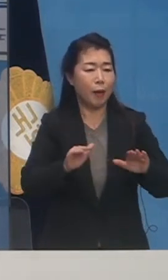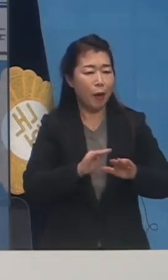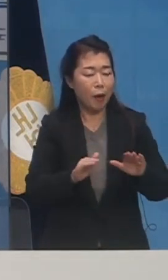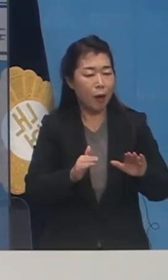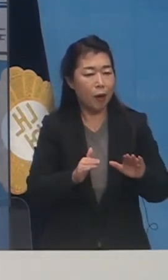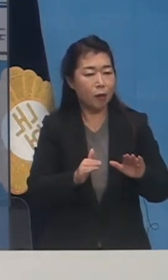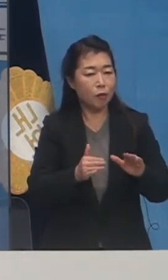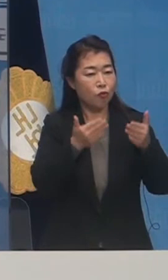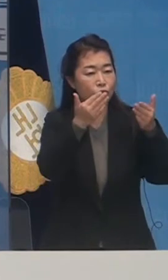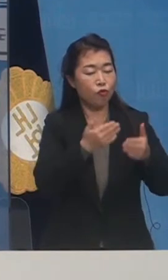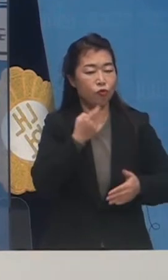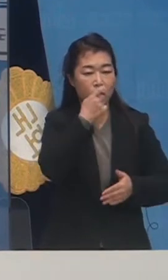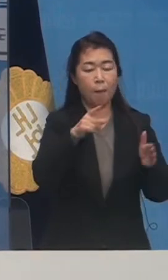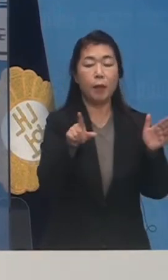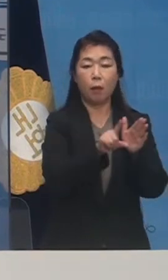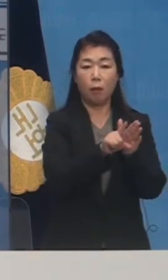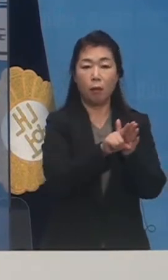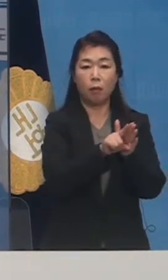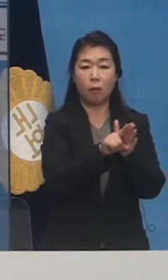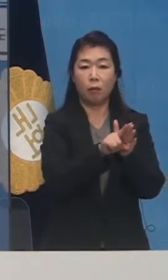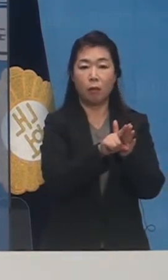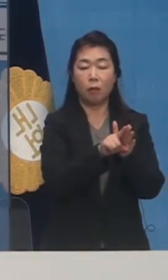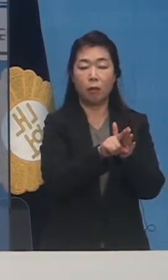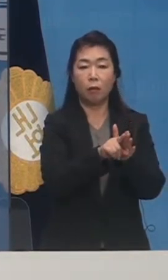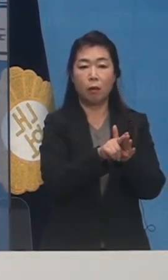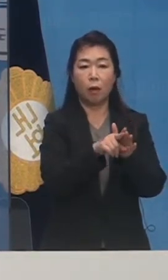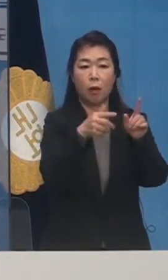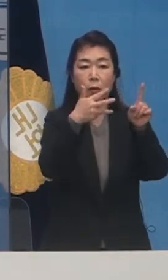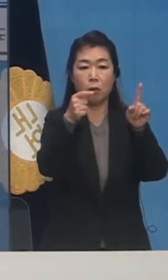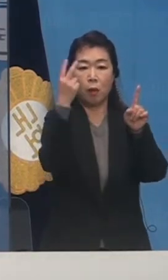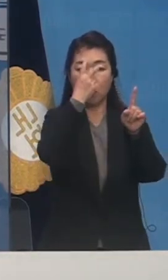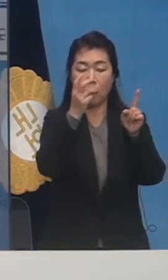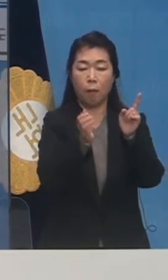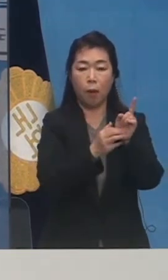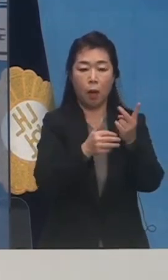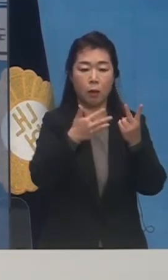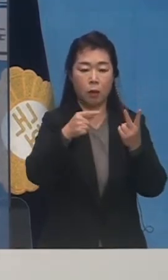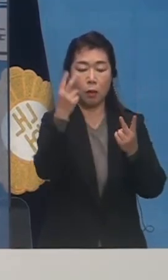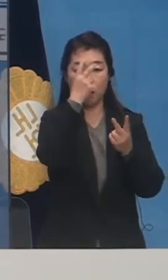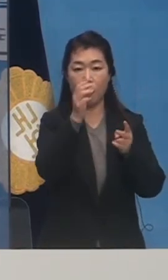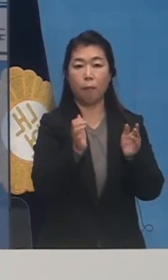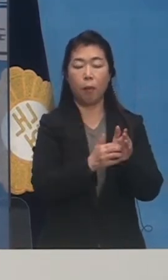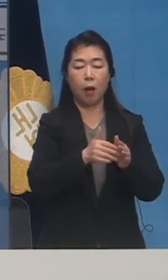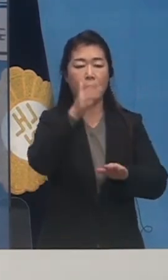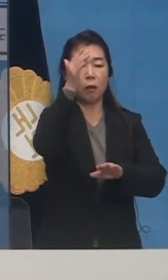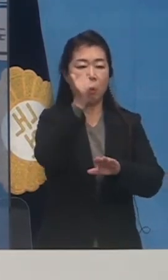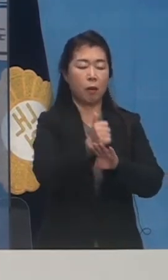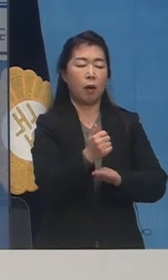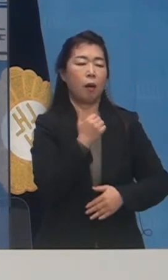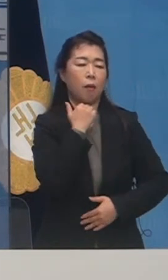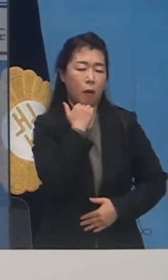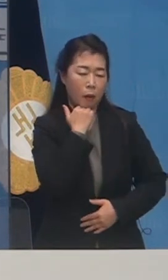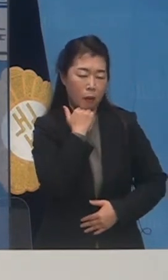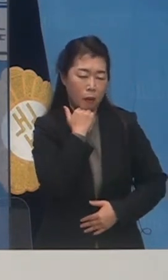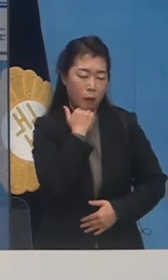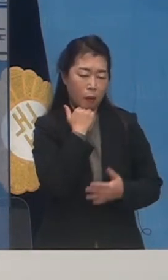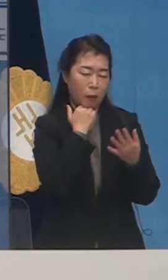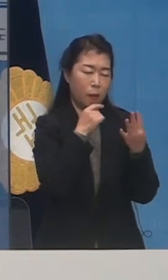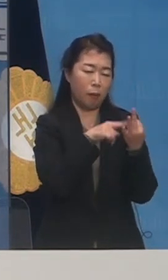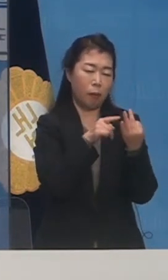줄 거라 믿었습니다. 두 차례나 조사를 받았고 결과가 빨리 나오기를